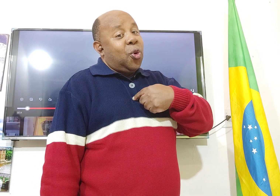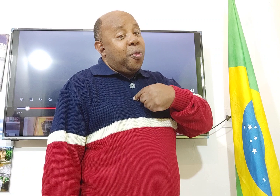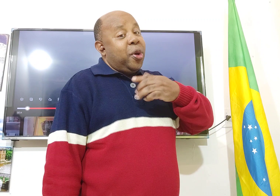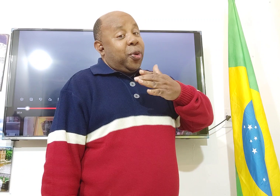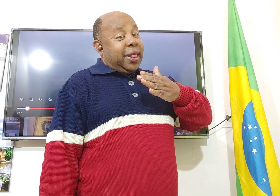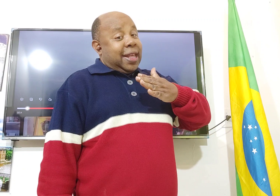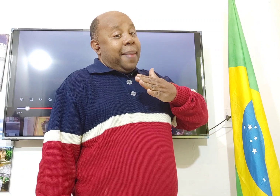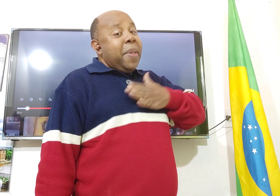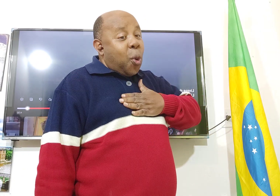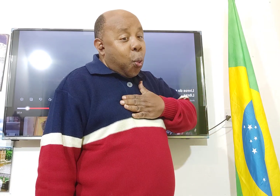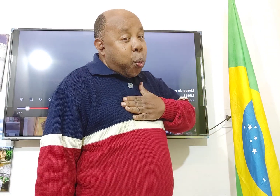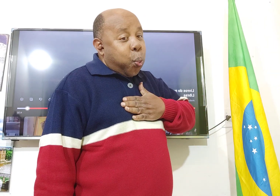como meu. Isso aqui é meu.